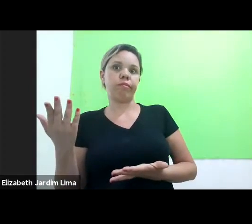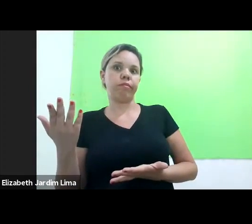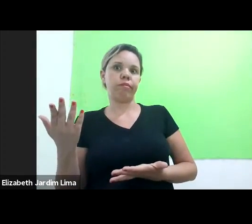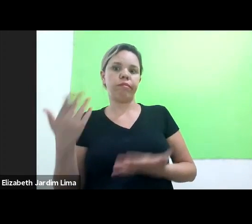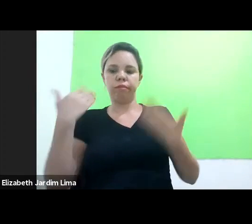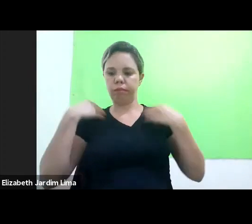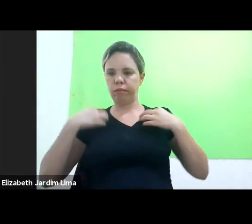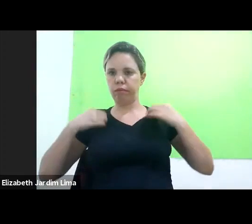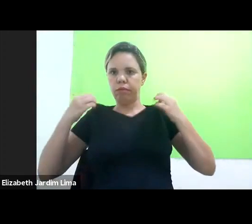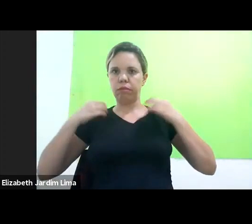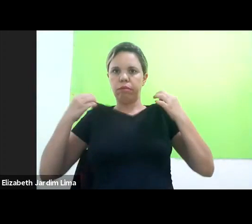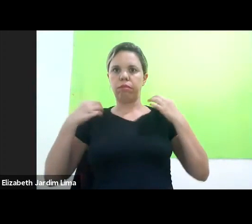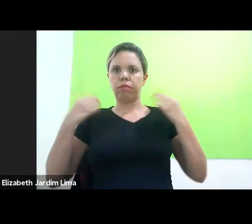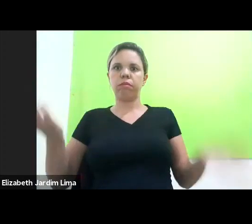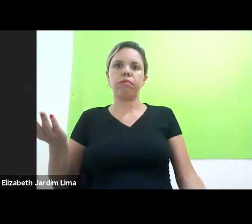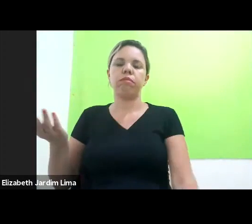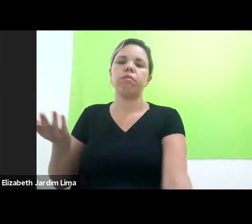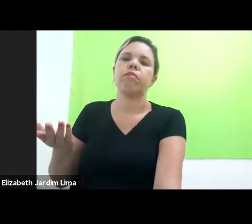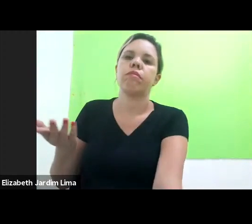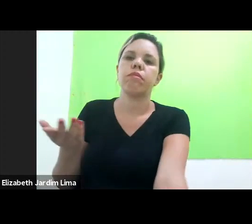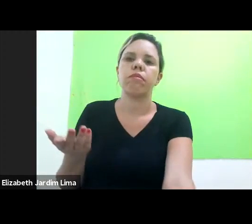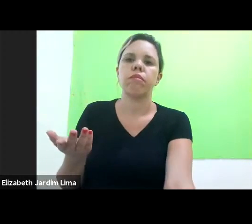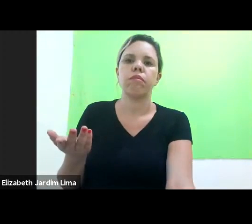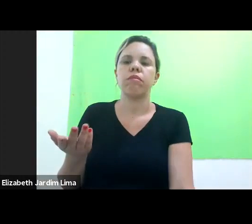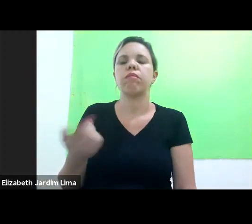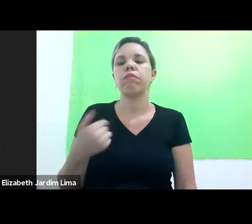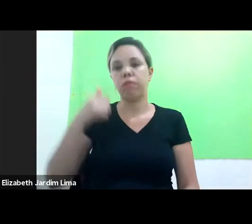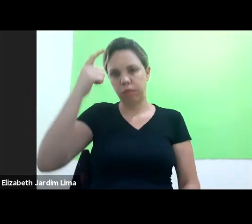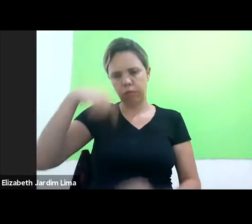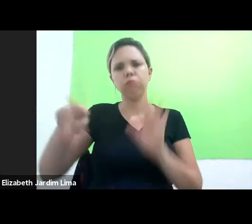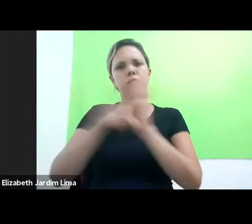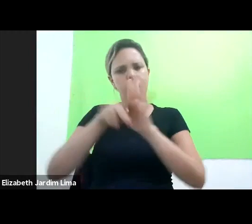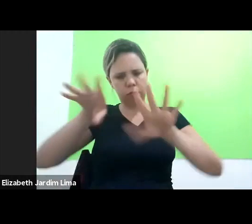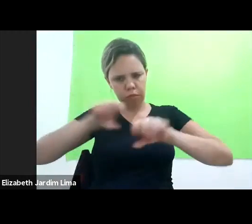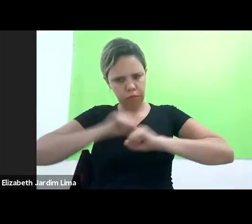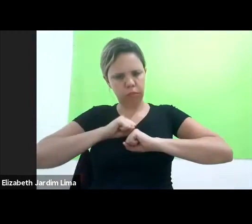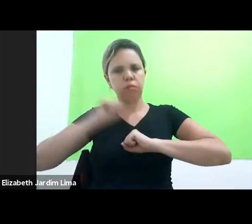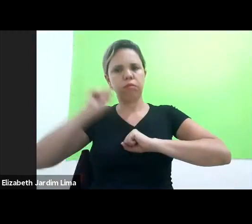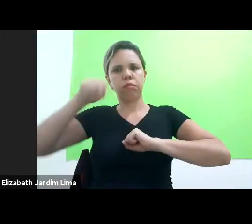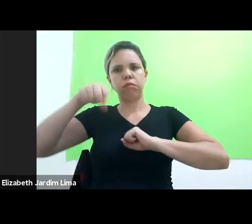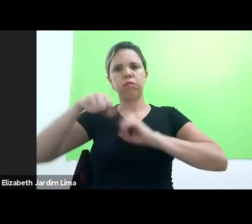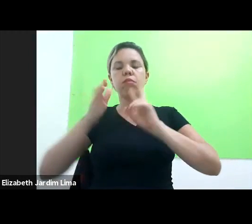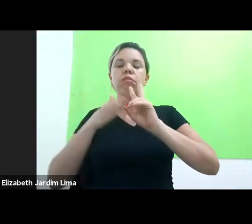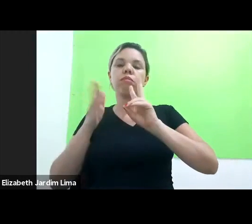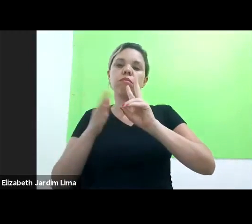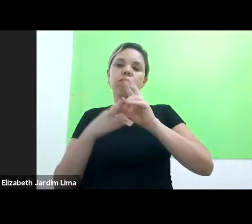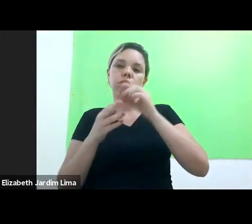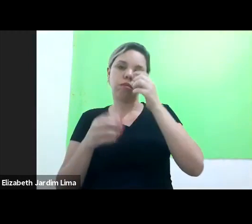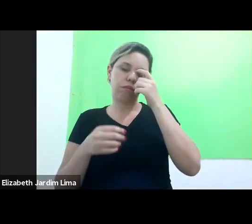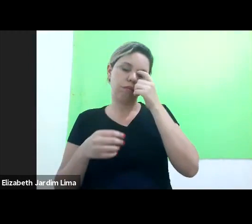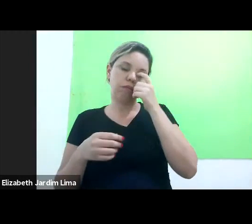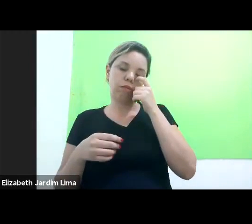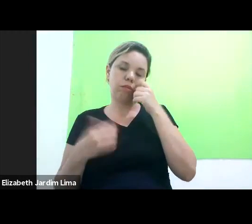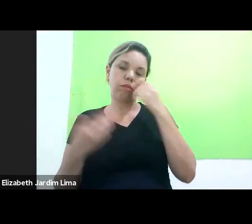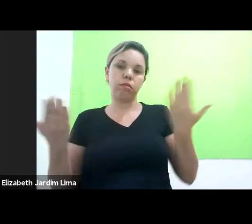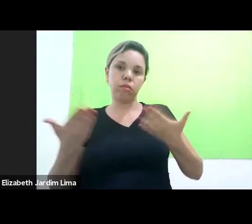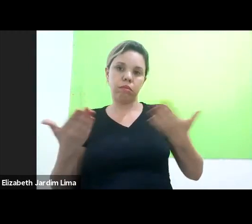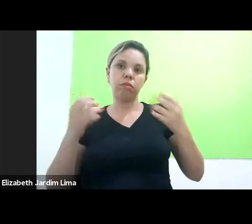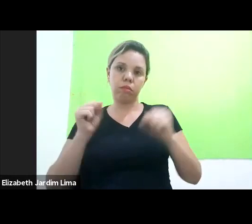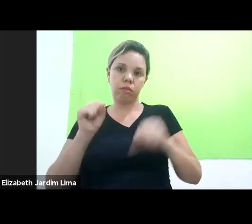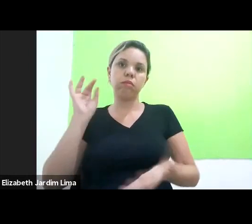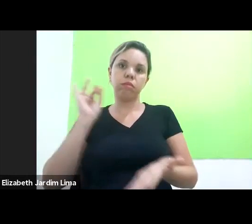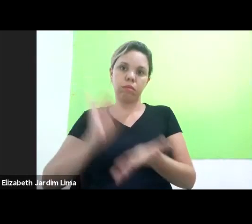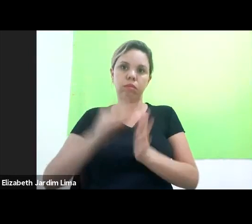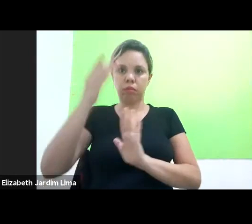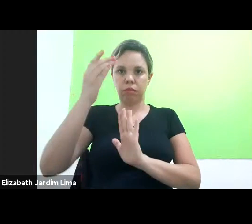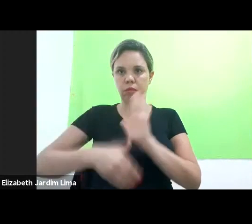roupa, né? Isso me tira a condição de ser indígena, né? Eu costumo dizer que para hoje eu poder afirmar que eu sou uma